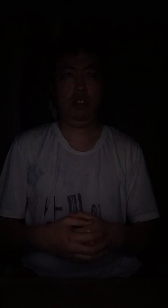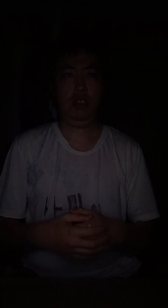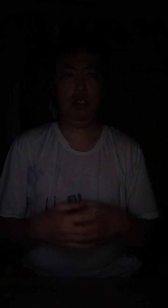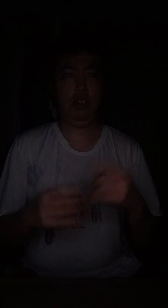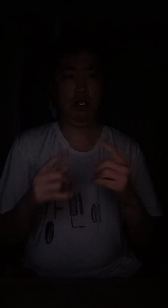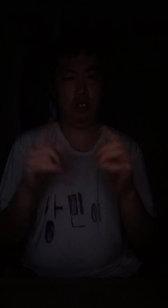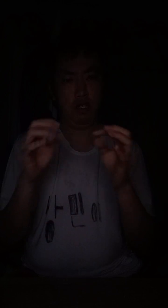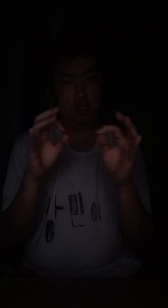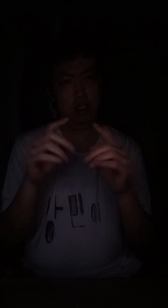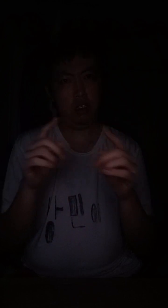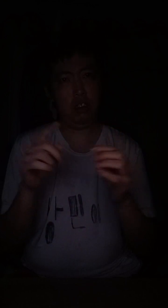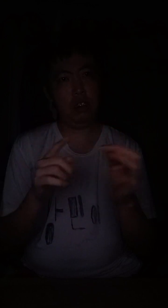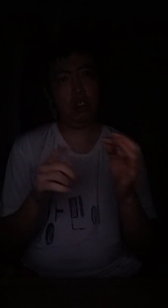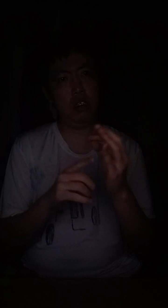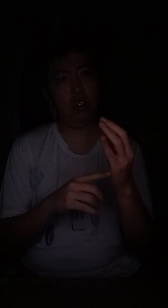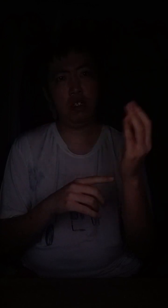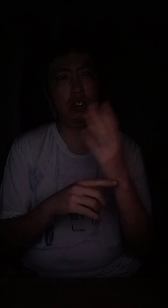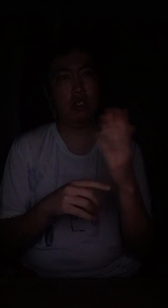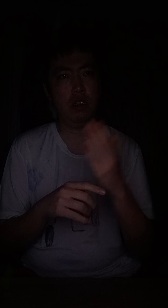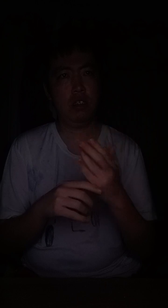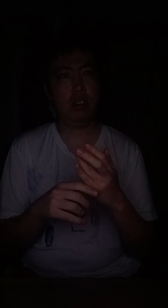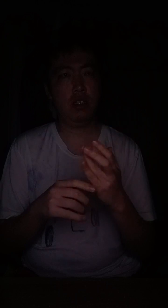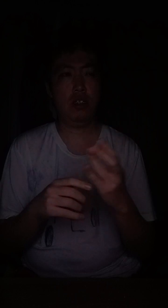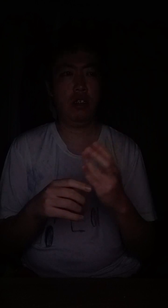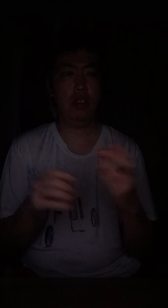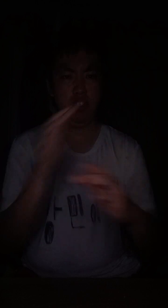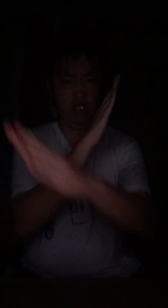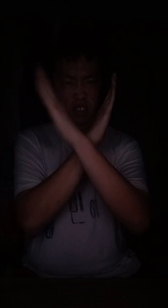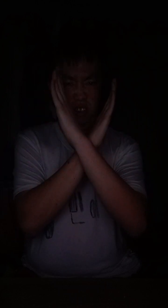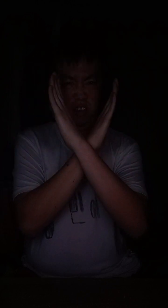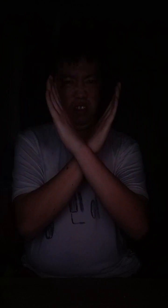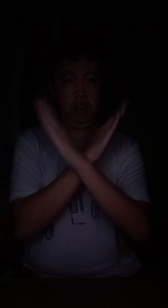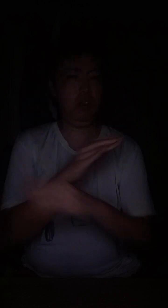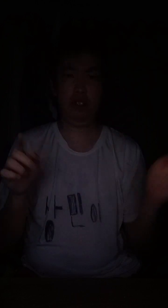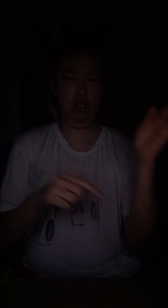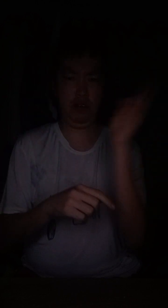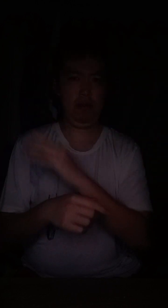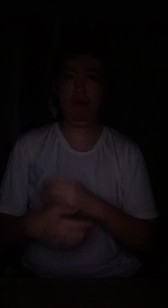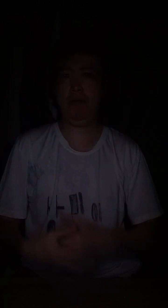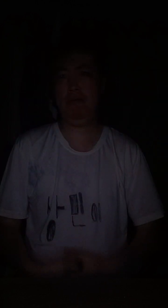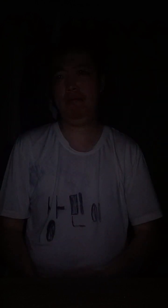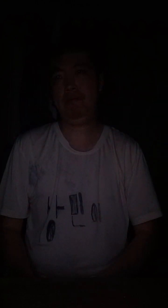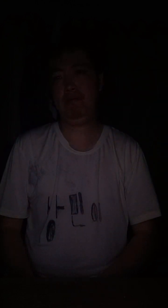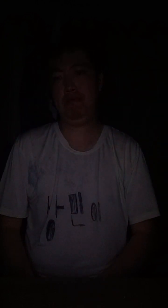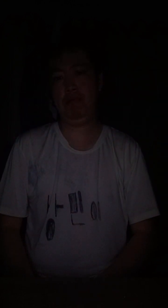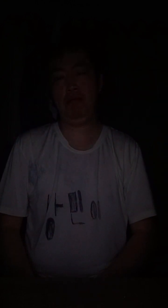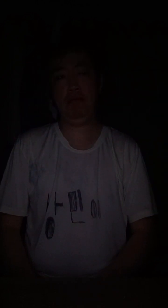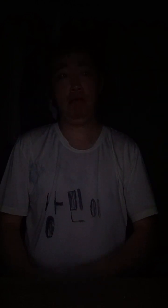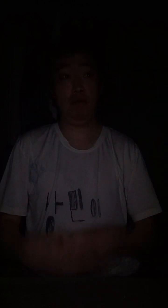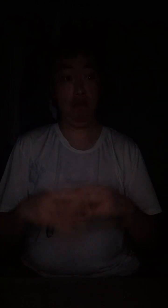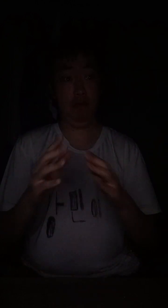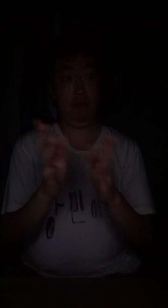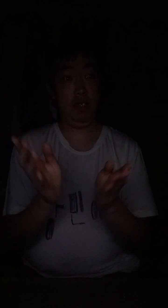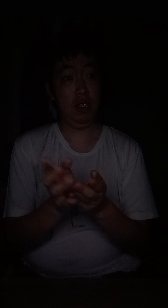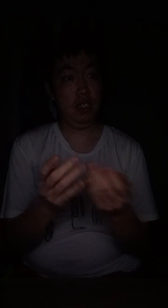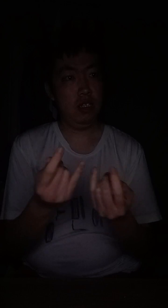1cm 앞에서 흔들어 봐도 아무 신호가 없어 결국 하나도 찾지 못했습니다. RF 무선